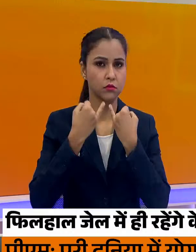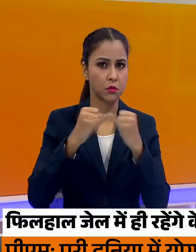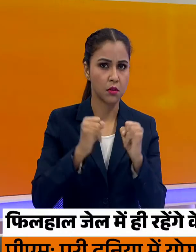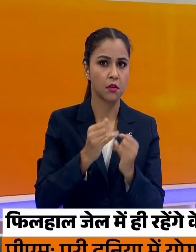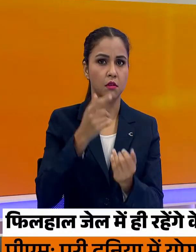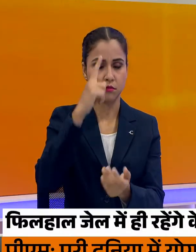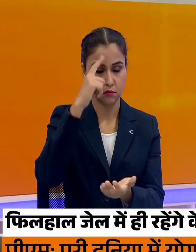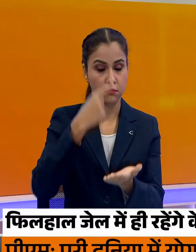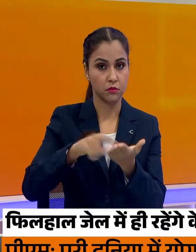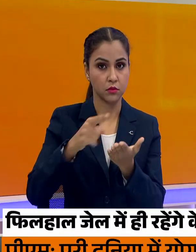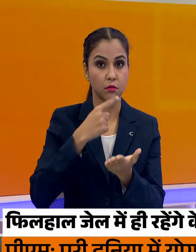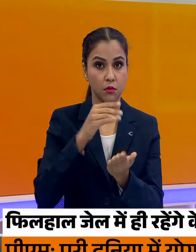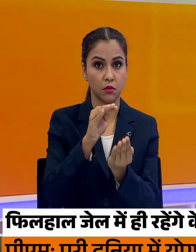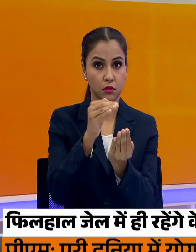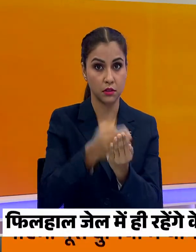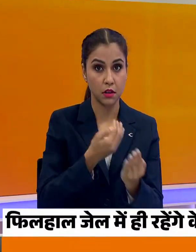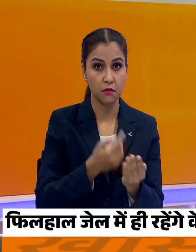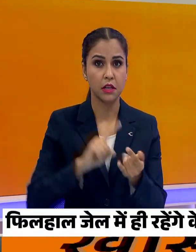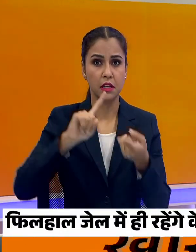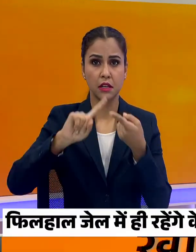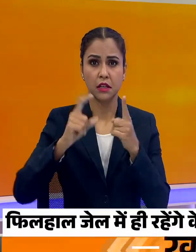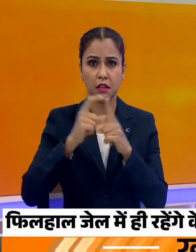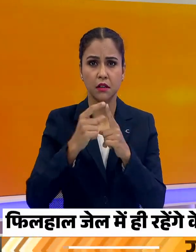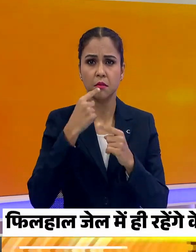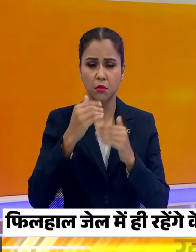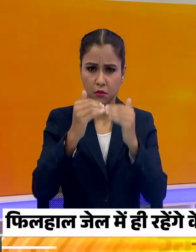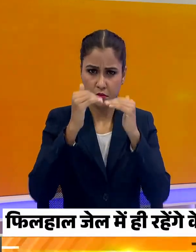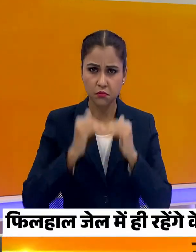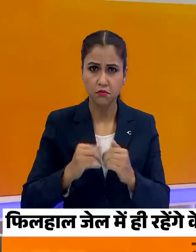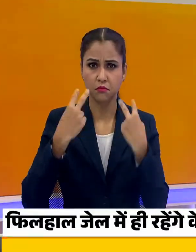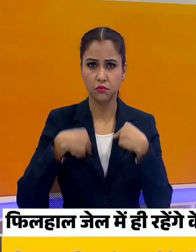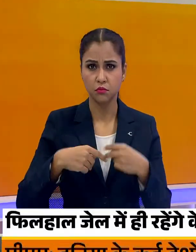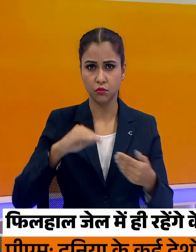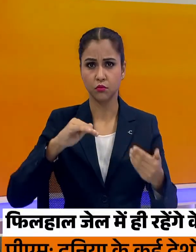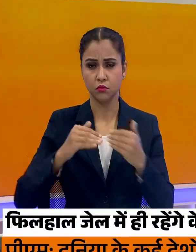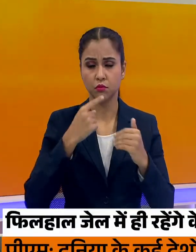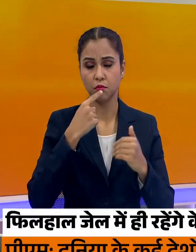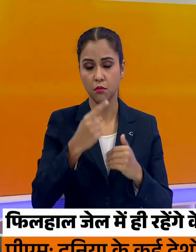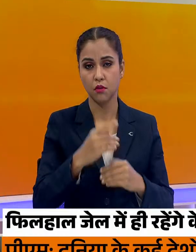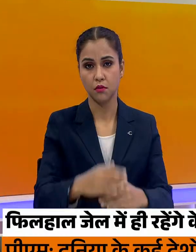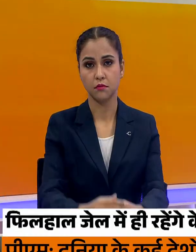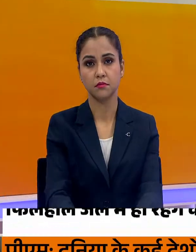सुरक्षित। ईडी ने की थी निचली अदालत के फैसले को चुनौती।